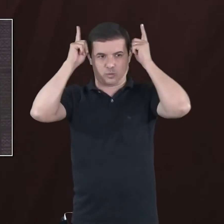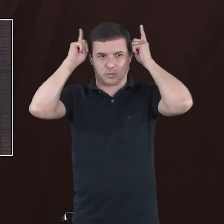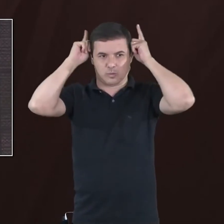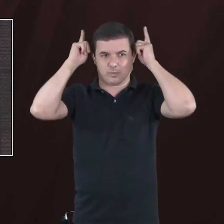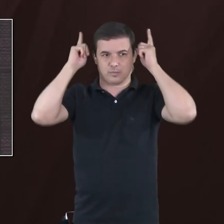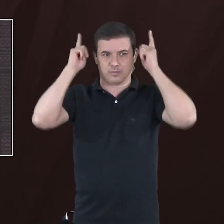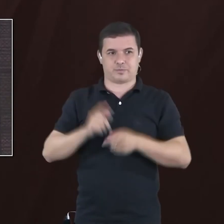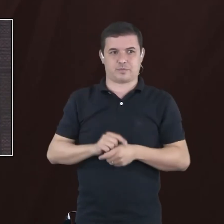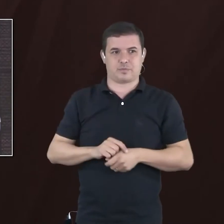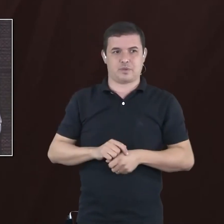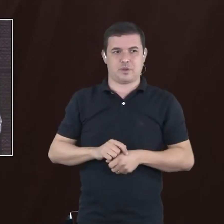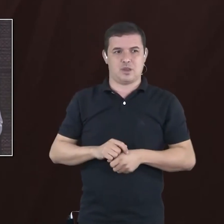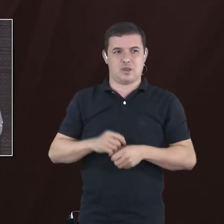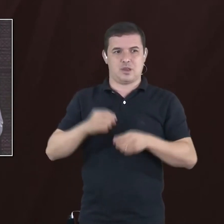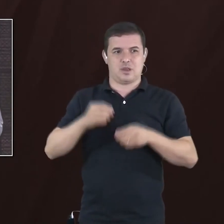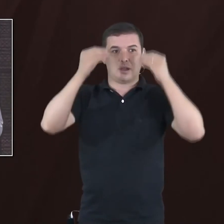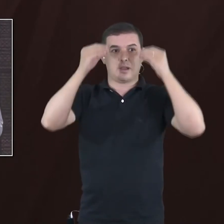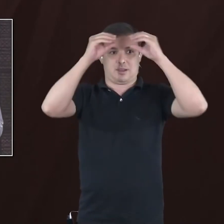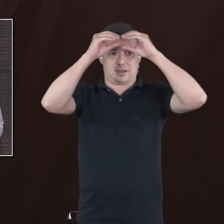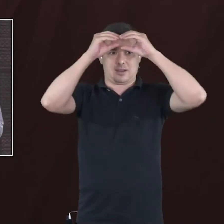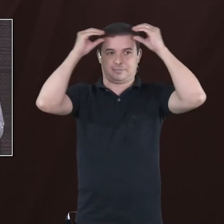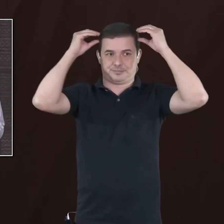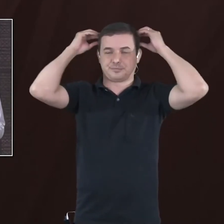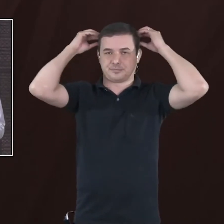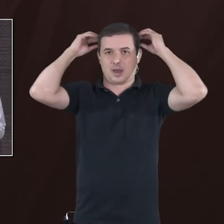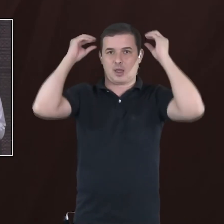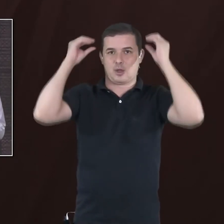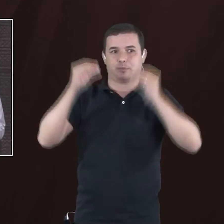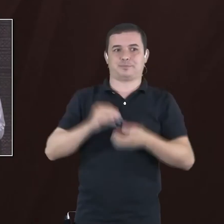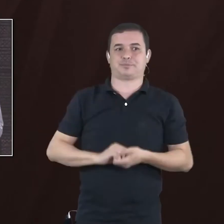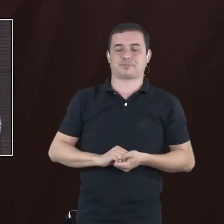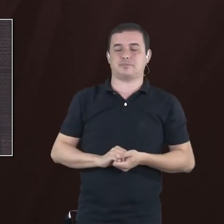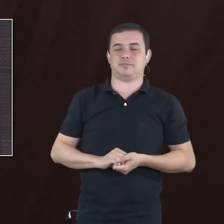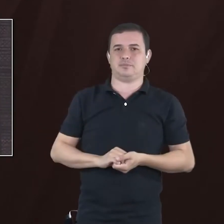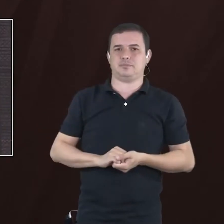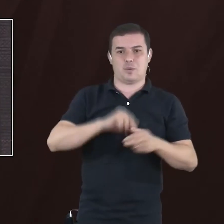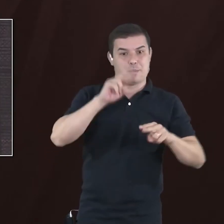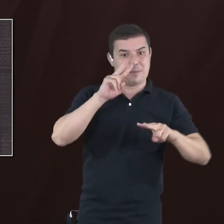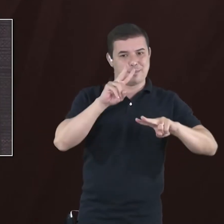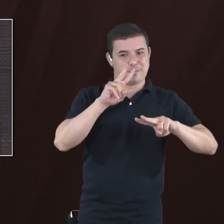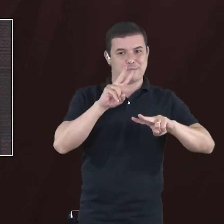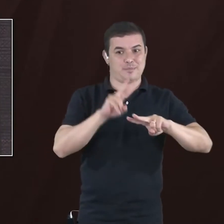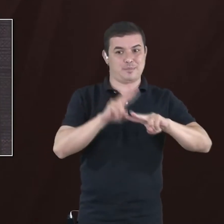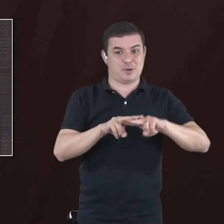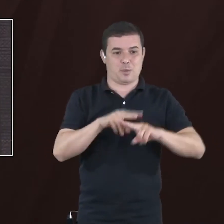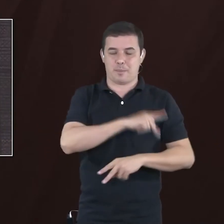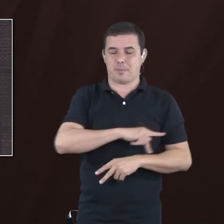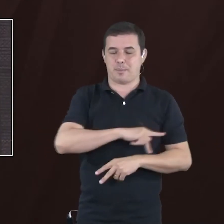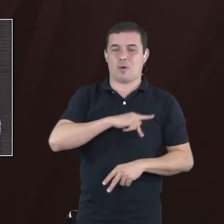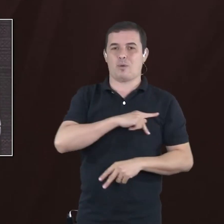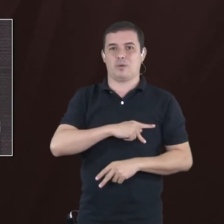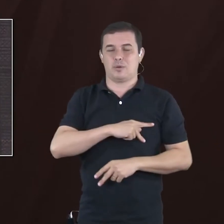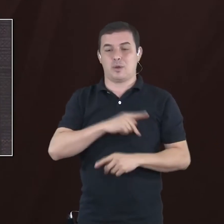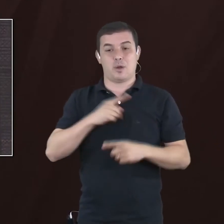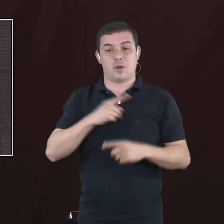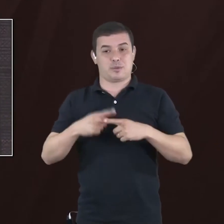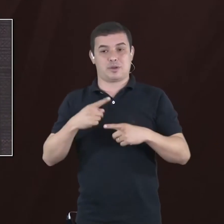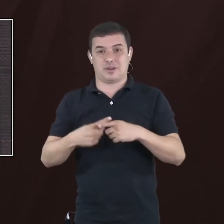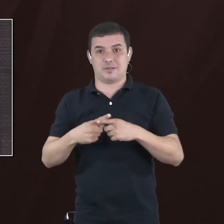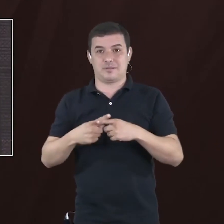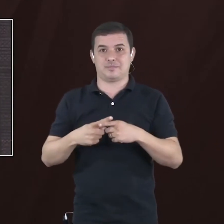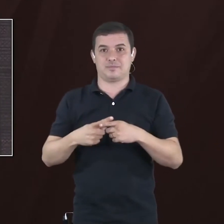desse sofrimento, queridos irmãos, Paulo então requer a presença do seu cooperador mais íntimo,